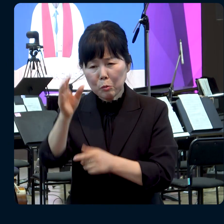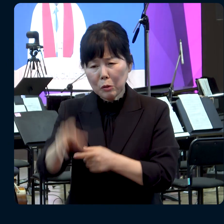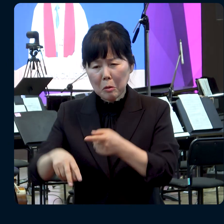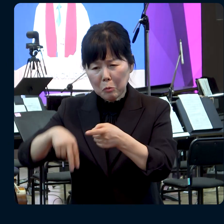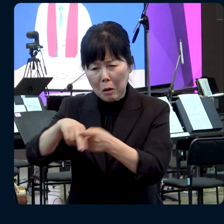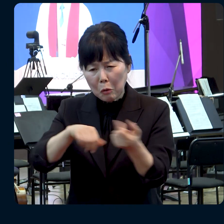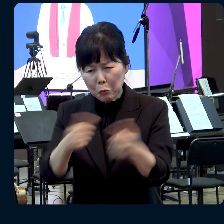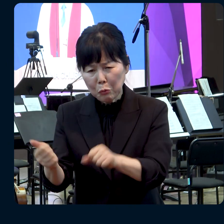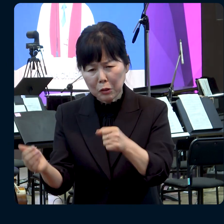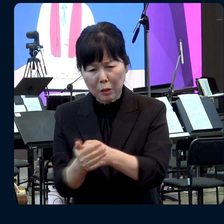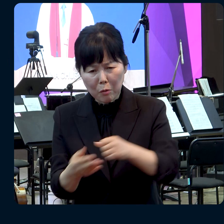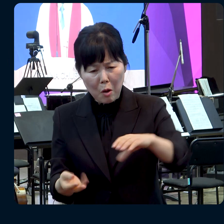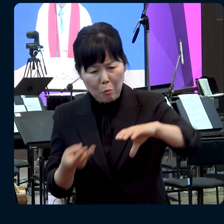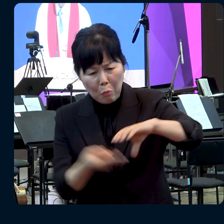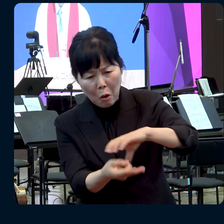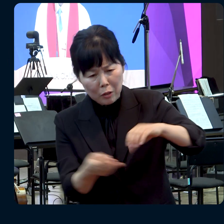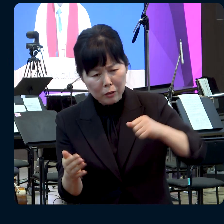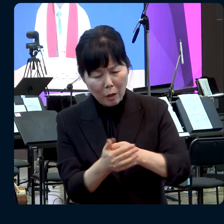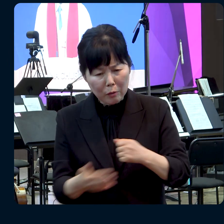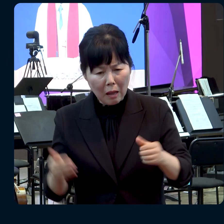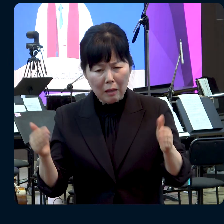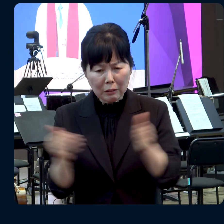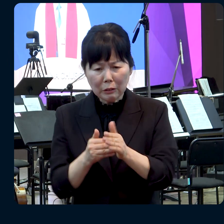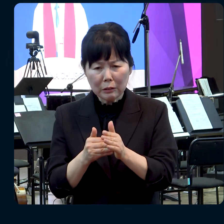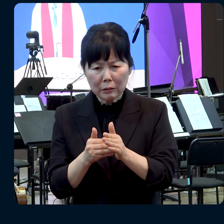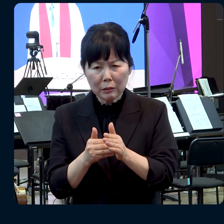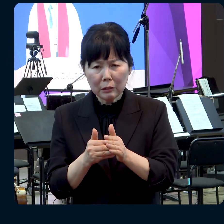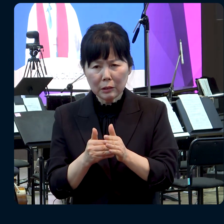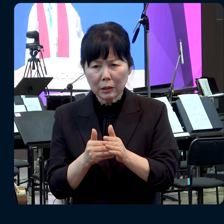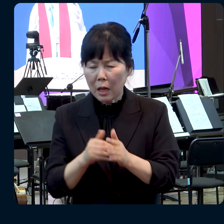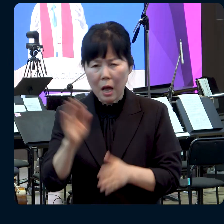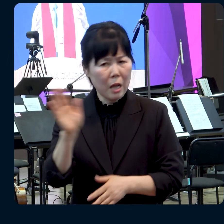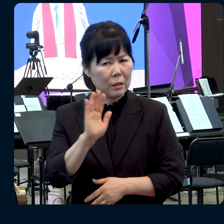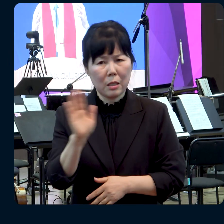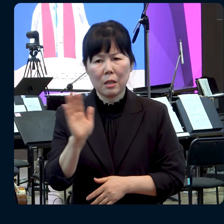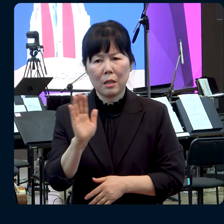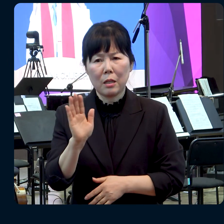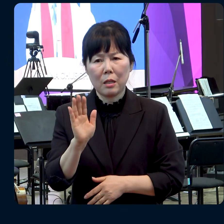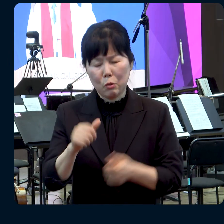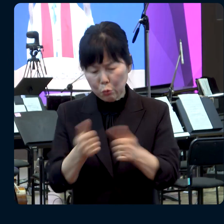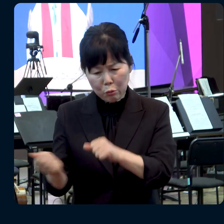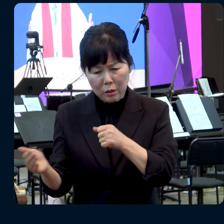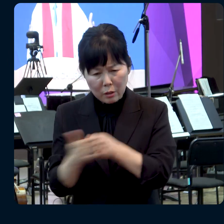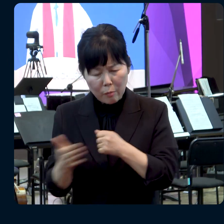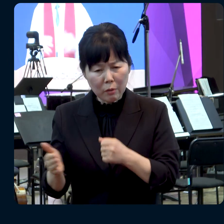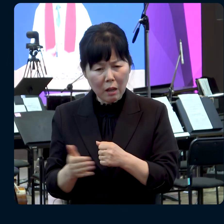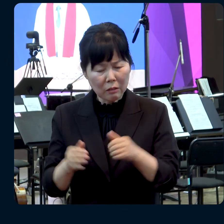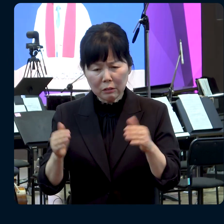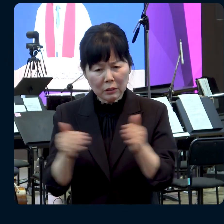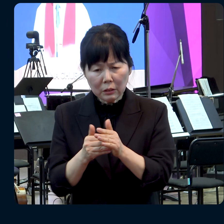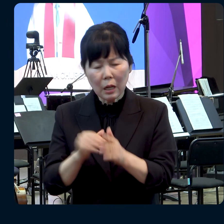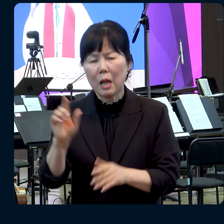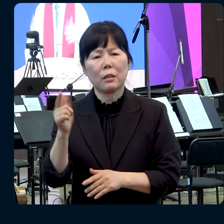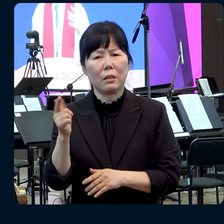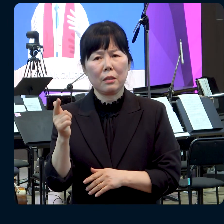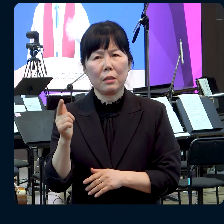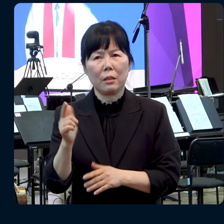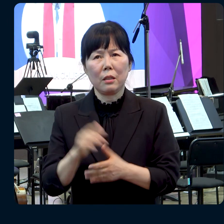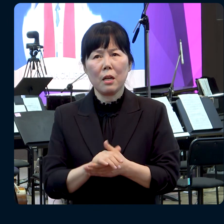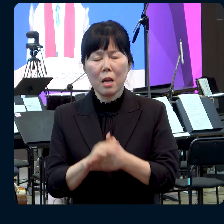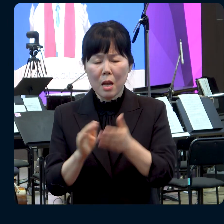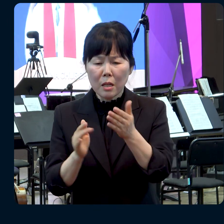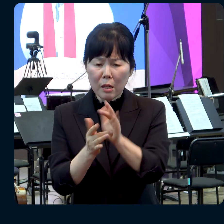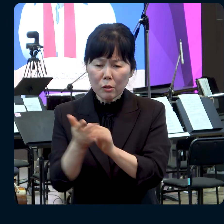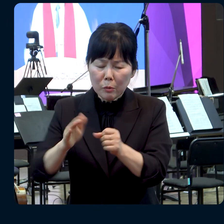없어요. 살아계시든 죽었든 주님을 향한 그 마음은 똑같았기 때문에, 예수님을 사랑하는